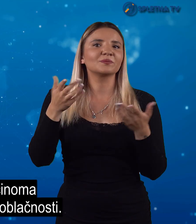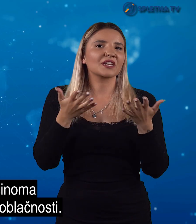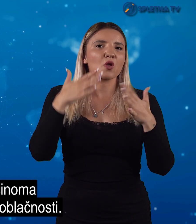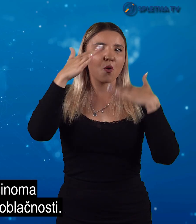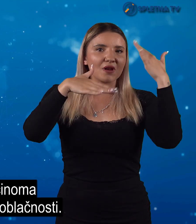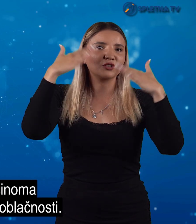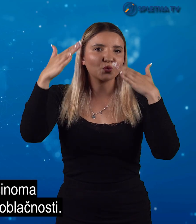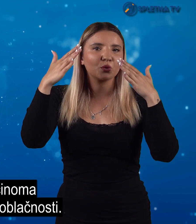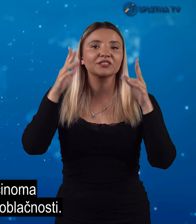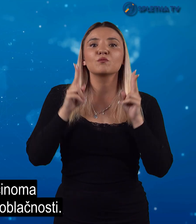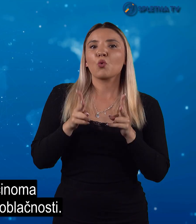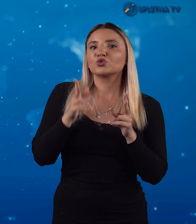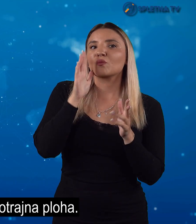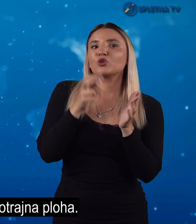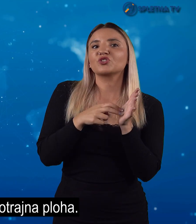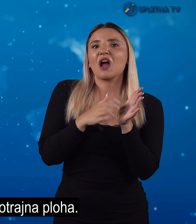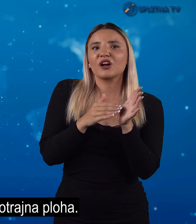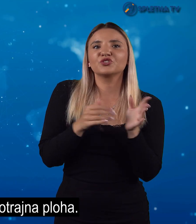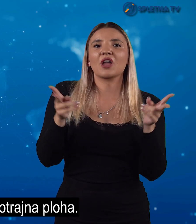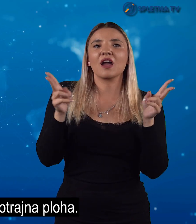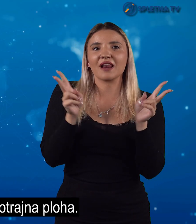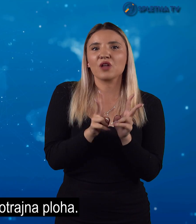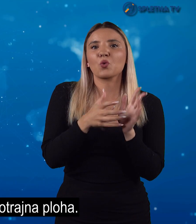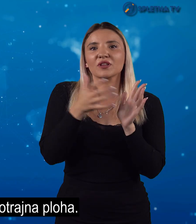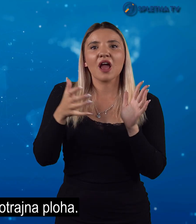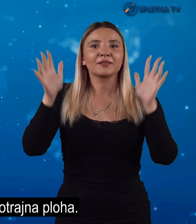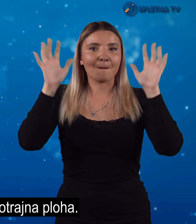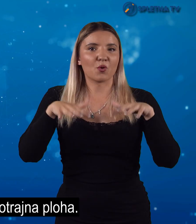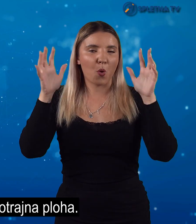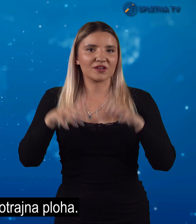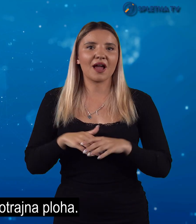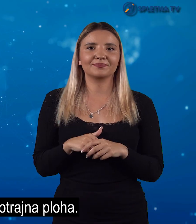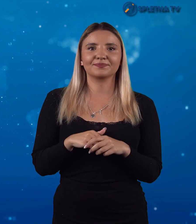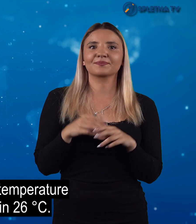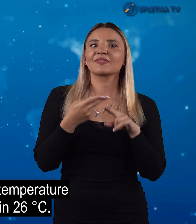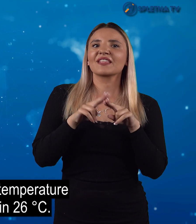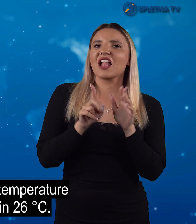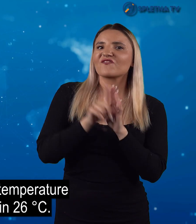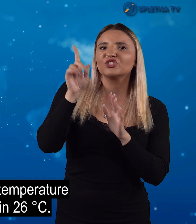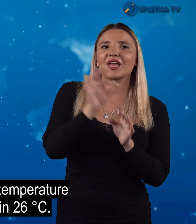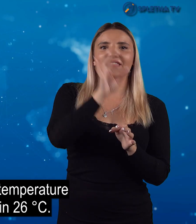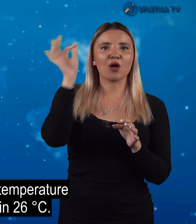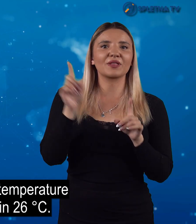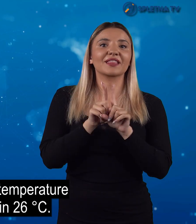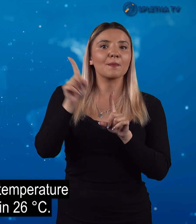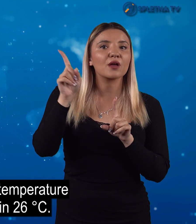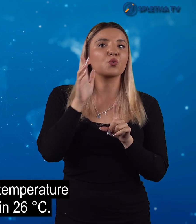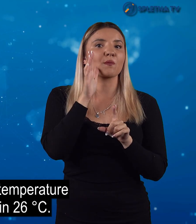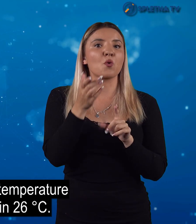z nekaj oblačnosti. Možna bo še kratkotrajna ploha. Najvišje dnevne temperature bodo med